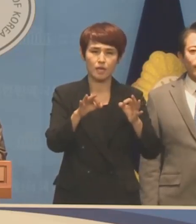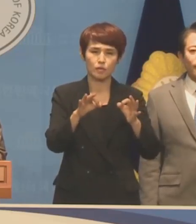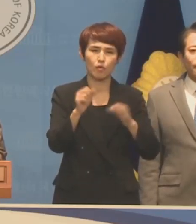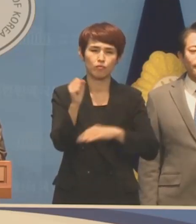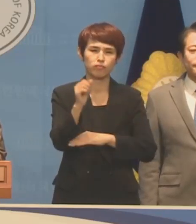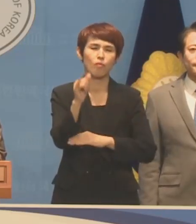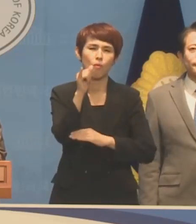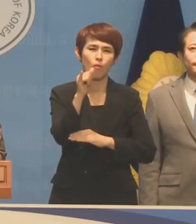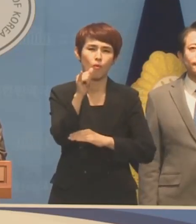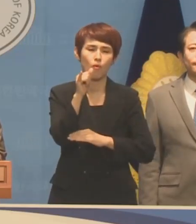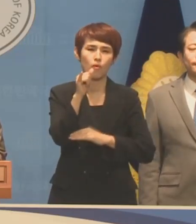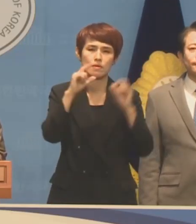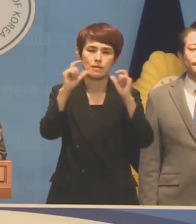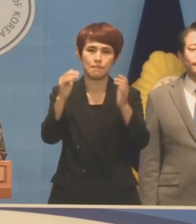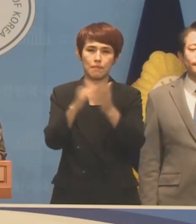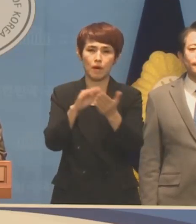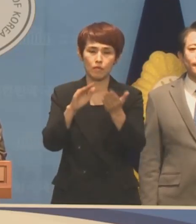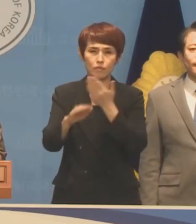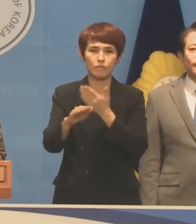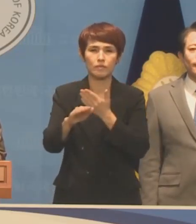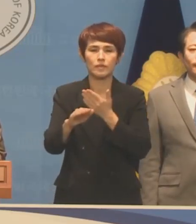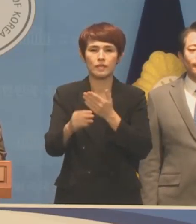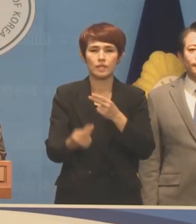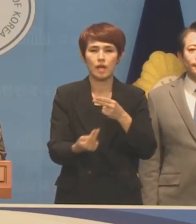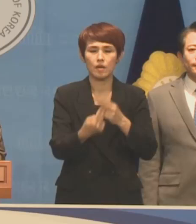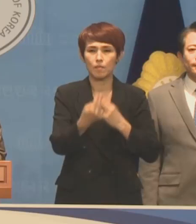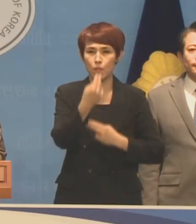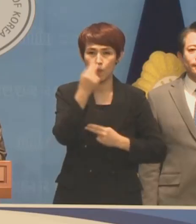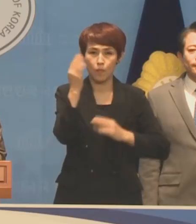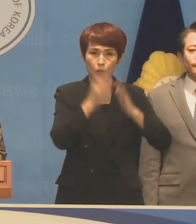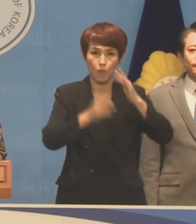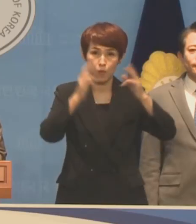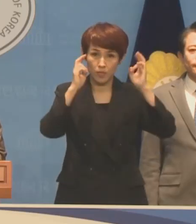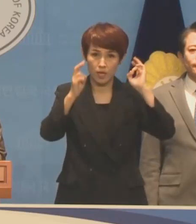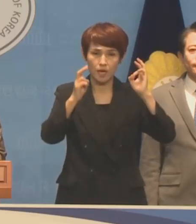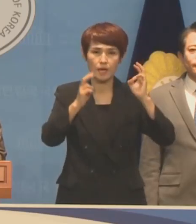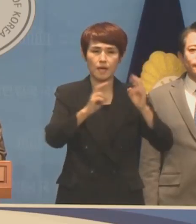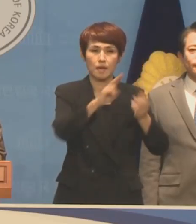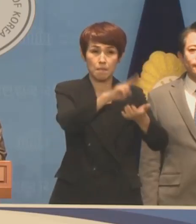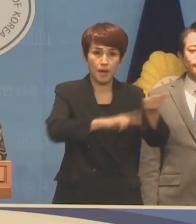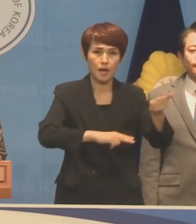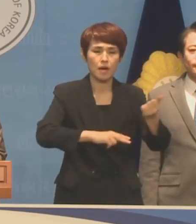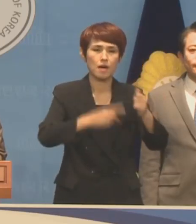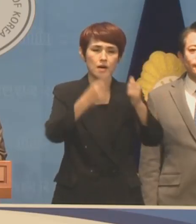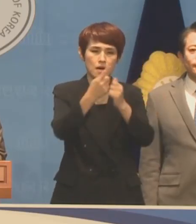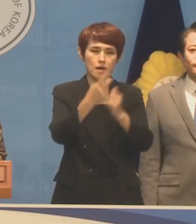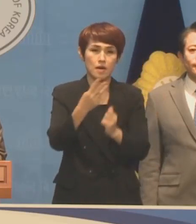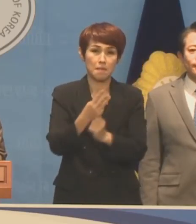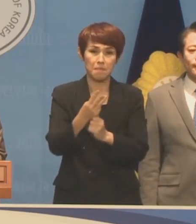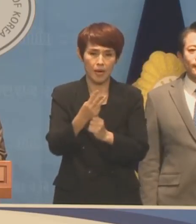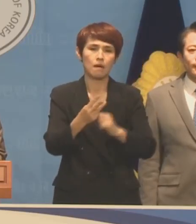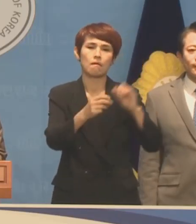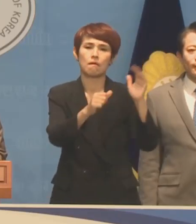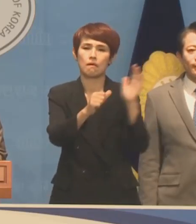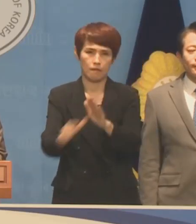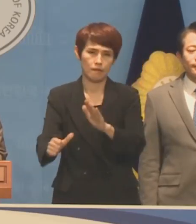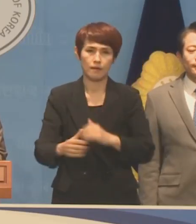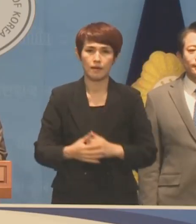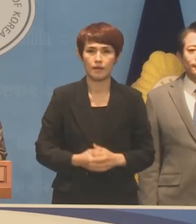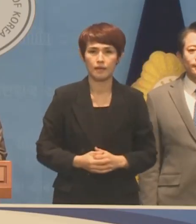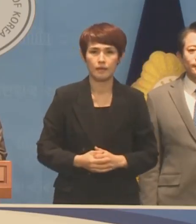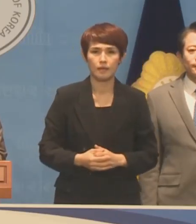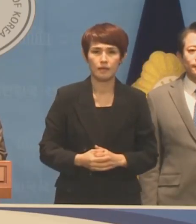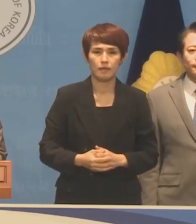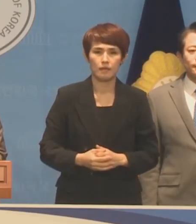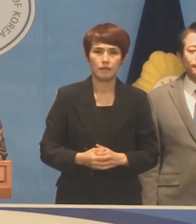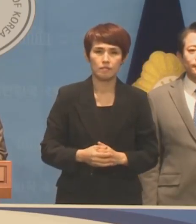이후 예금보험공사 세 차례의 공개매각을 추진했습니다. 그러나 모두 실패했습니다. 장기